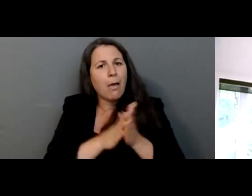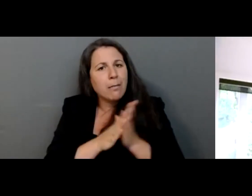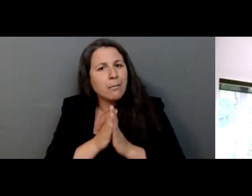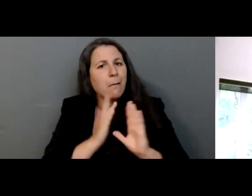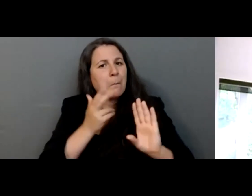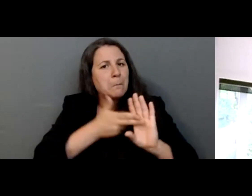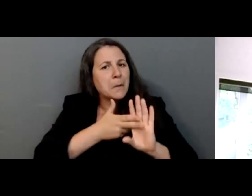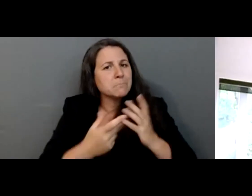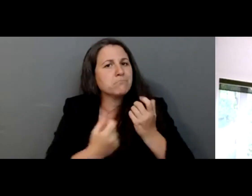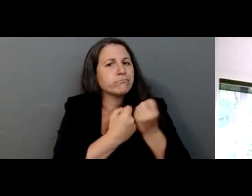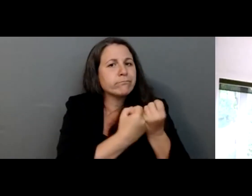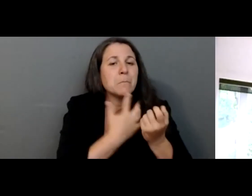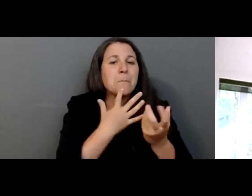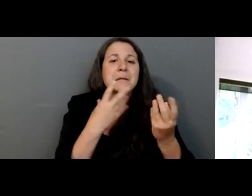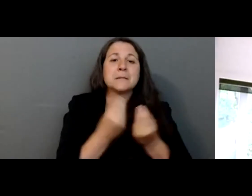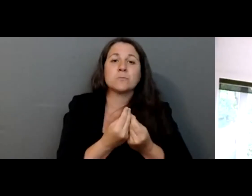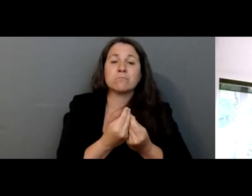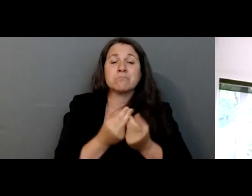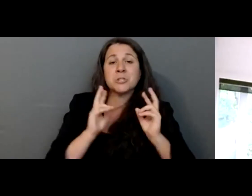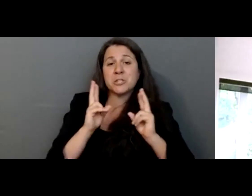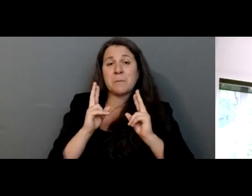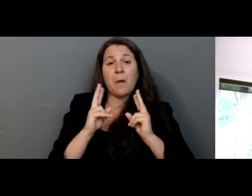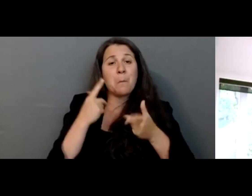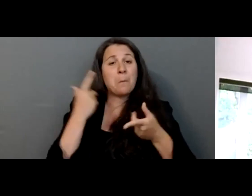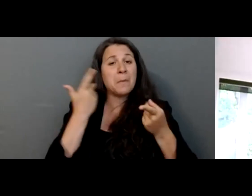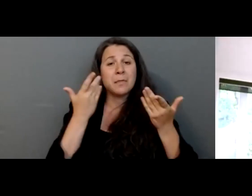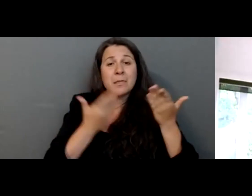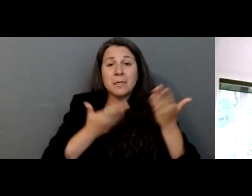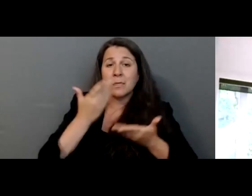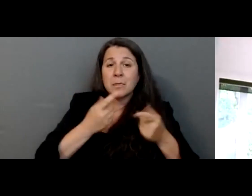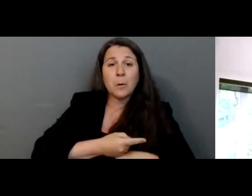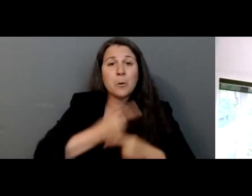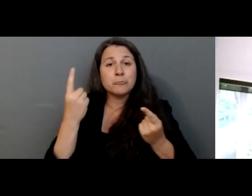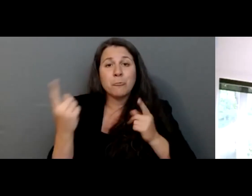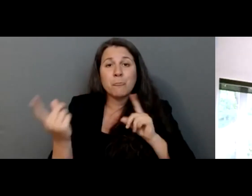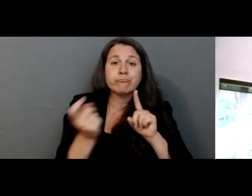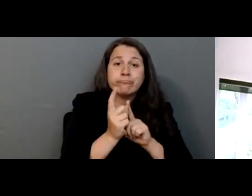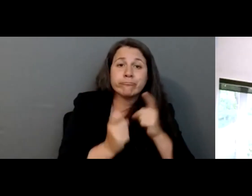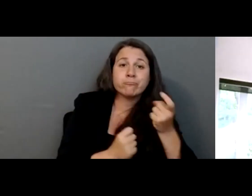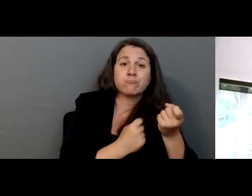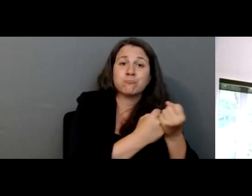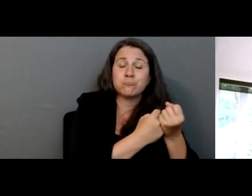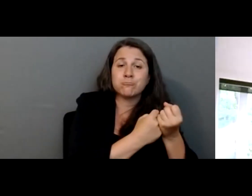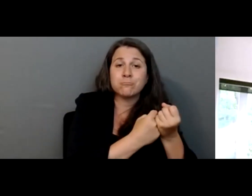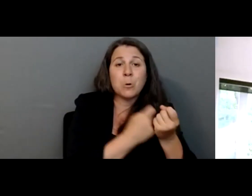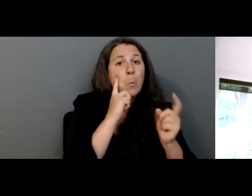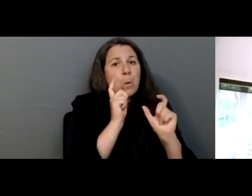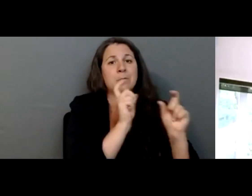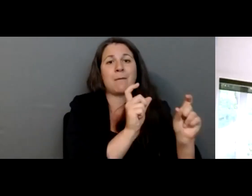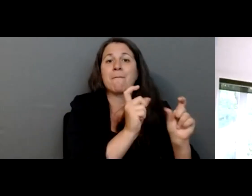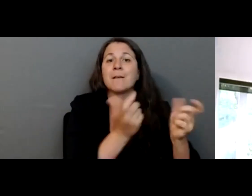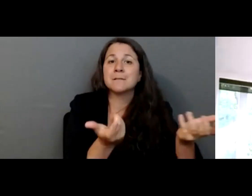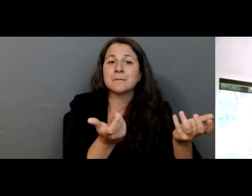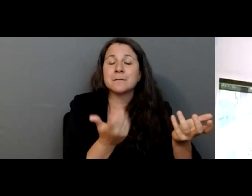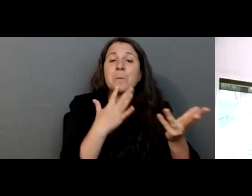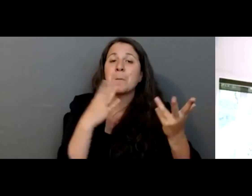vous recroiser autour d'une lutte ou d'une autre pour la défense des droits humains. Et je vous dis donc, en mon nom et en nom de toutes les personnes organisatrices